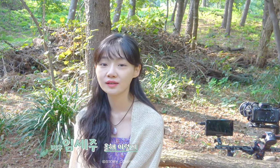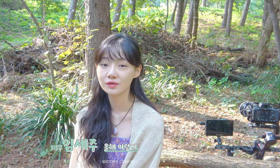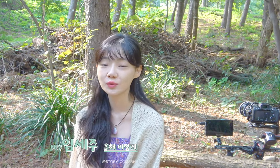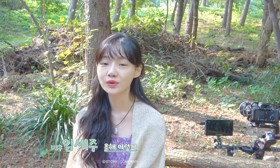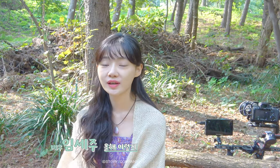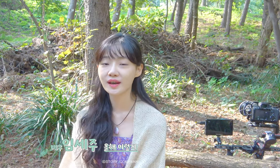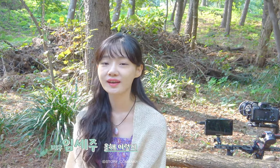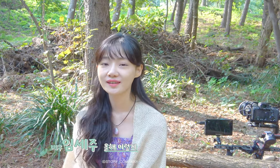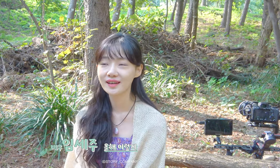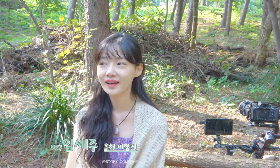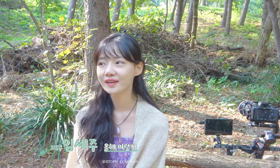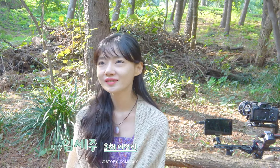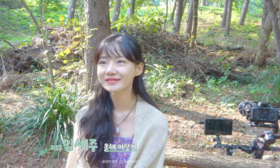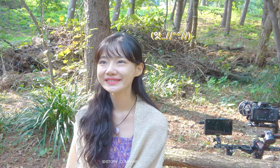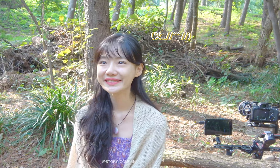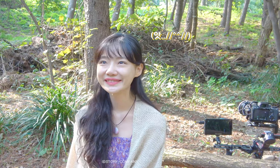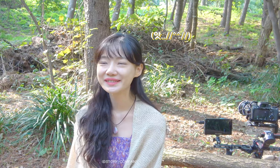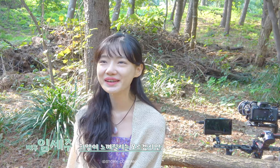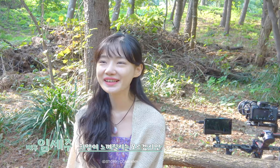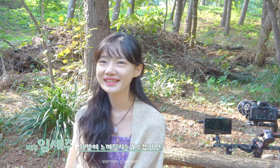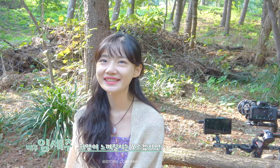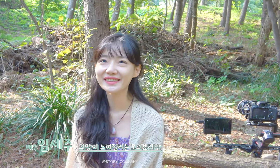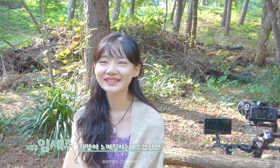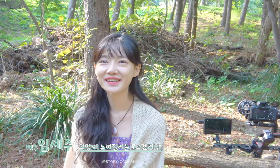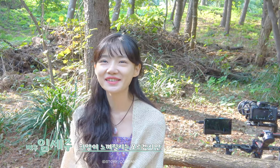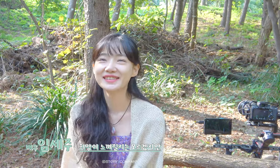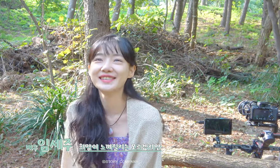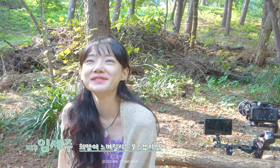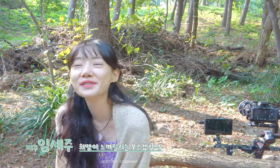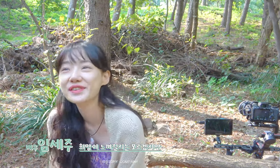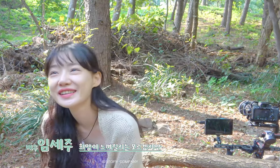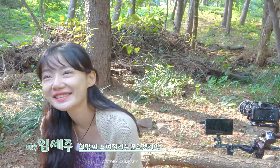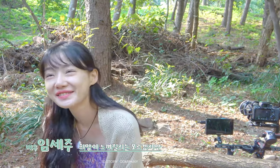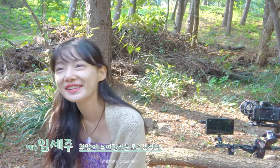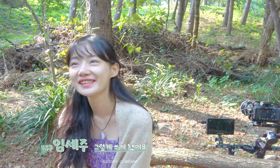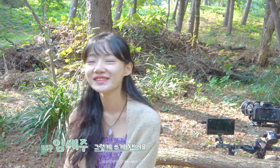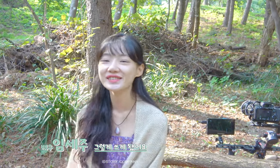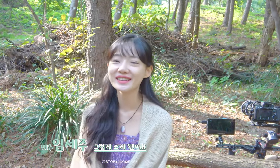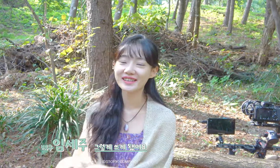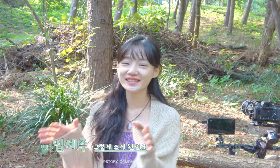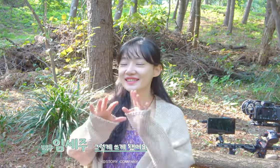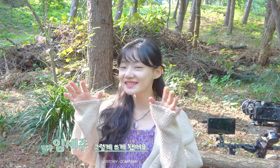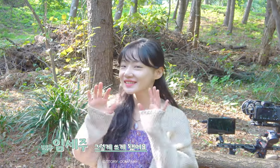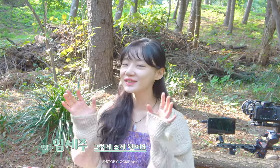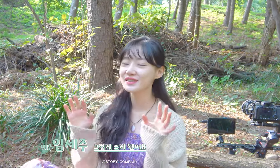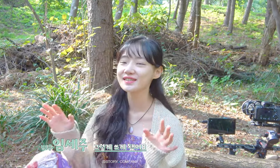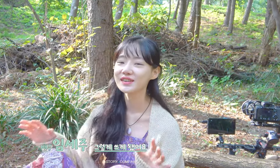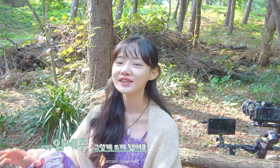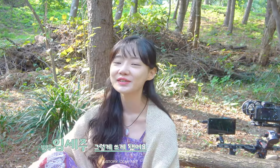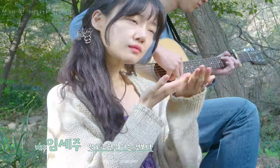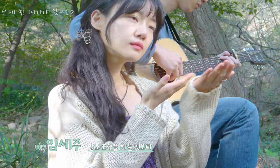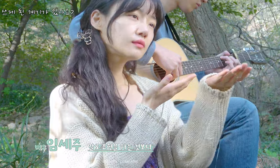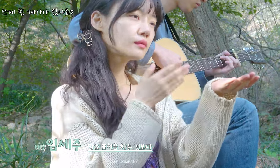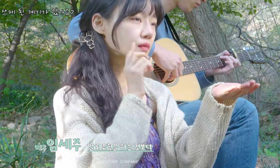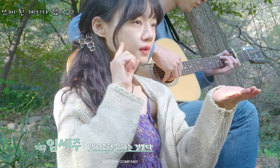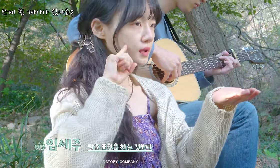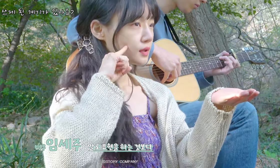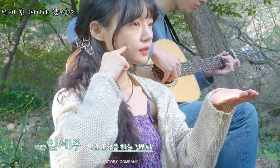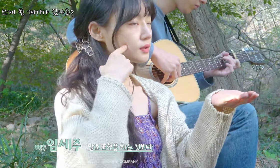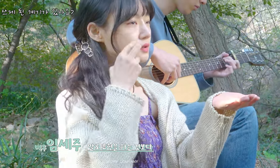좋게 희망이 느껴질지는 모르겠지만 그렇게 쓰게 됐어요. 말로 표현을